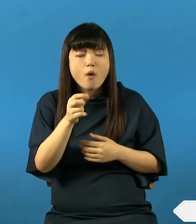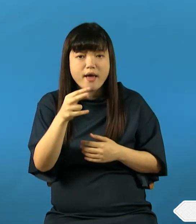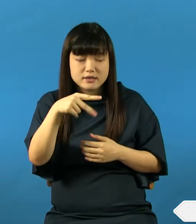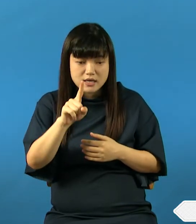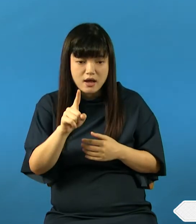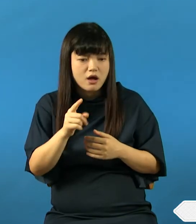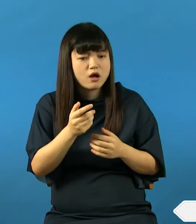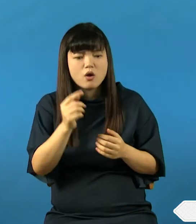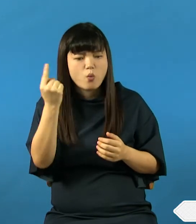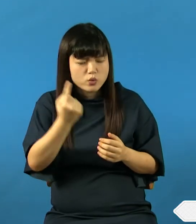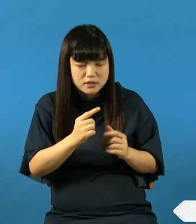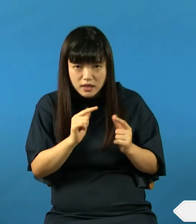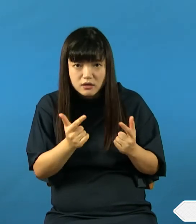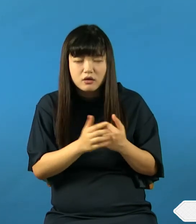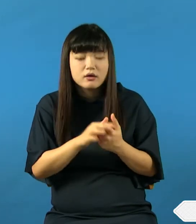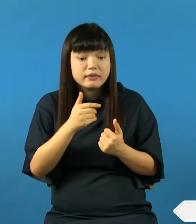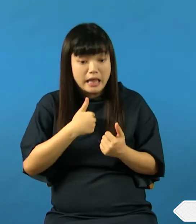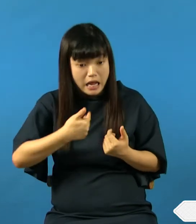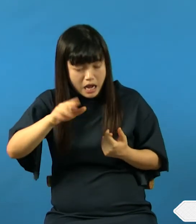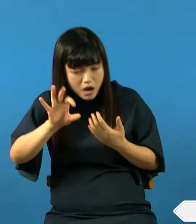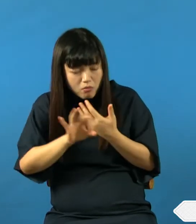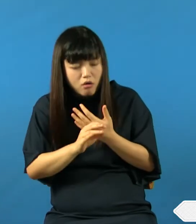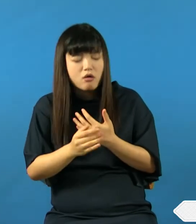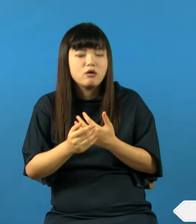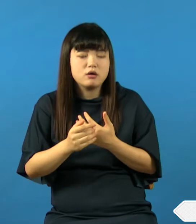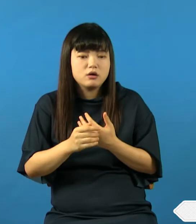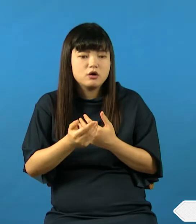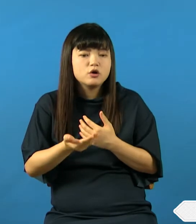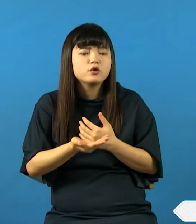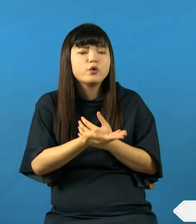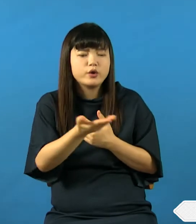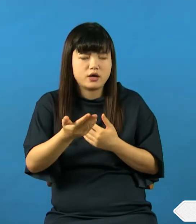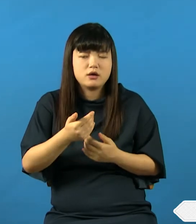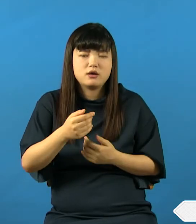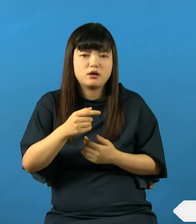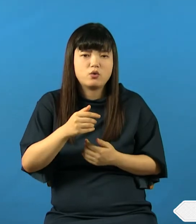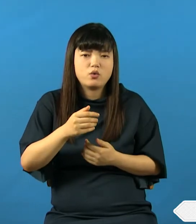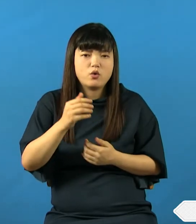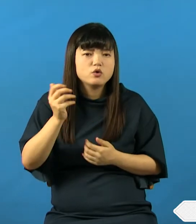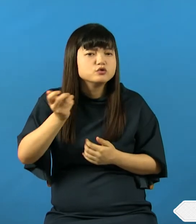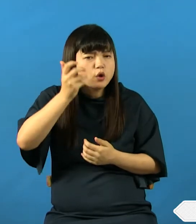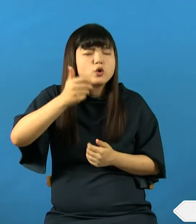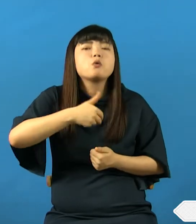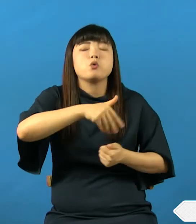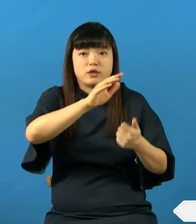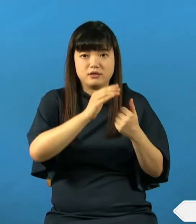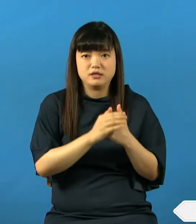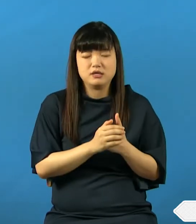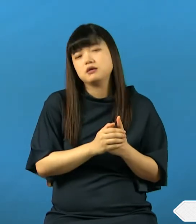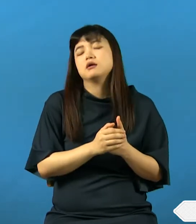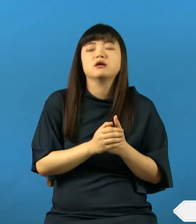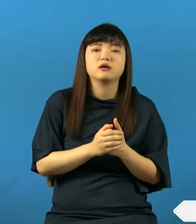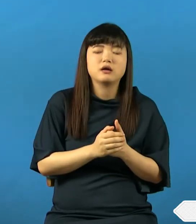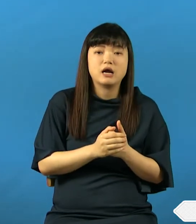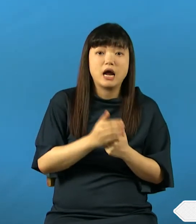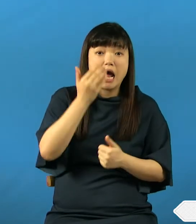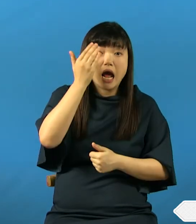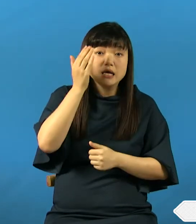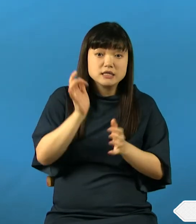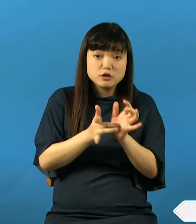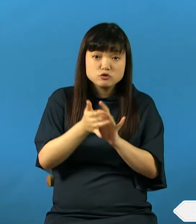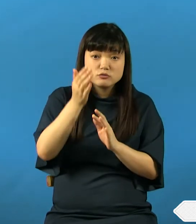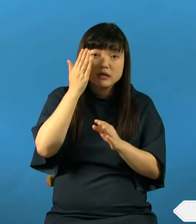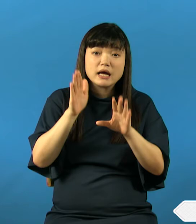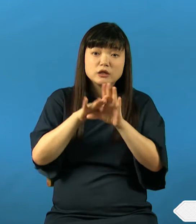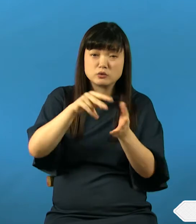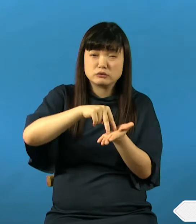보혜사가 너희에게로 오시지 아니할 것이요 가면 내가 그를 너희에게로 보내리니. 예수님이 하늘로